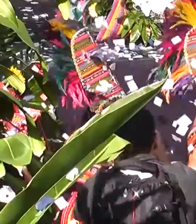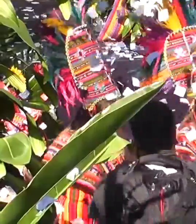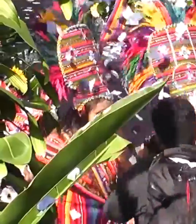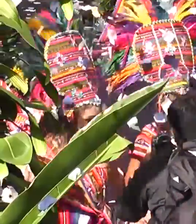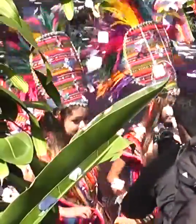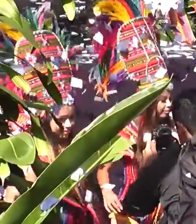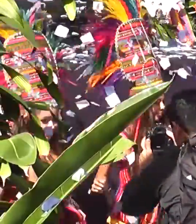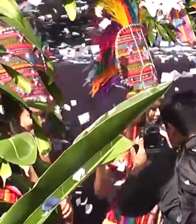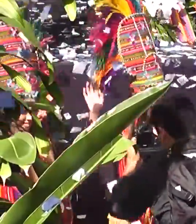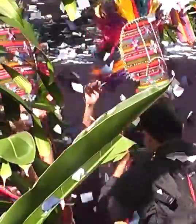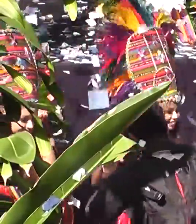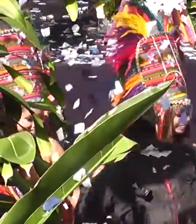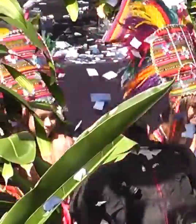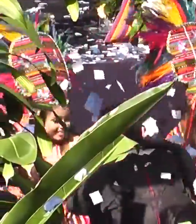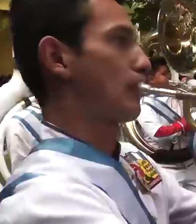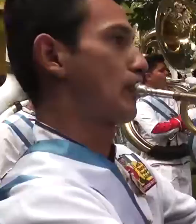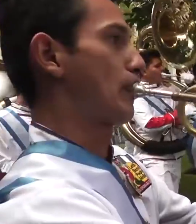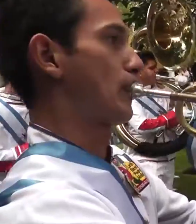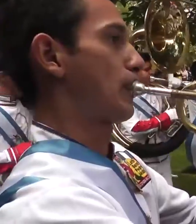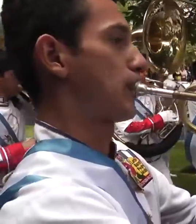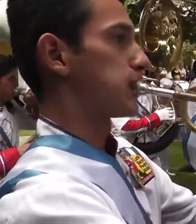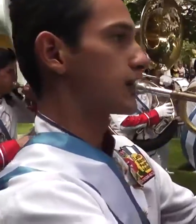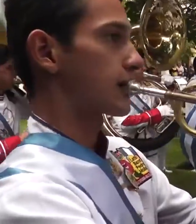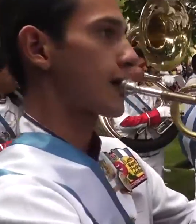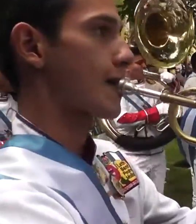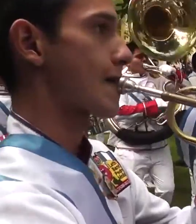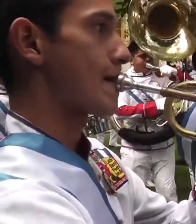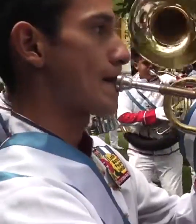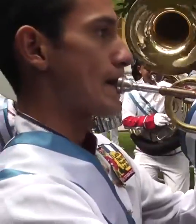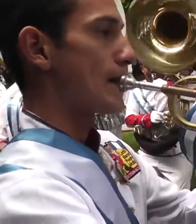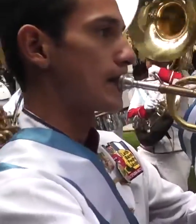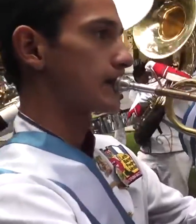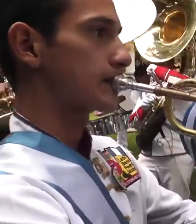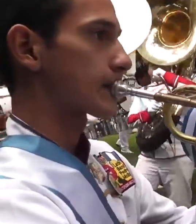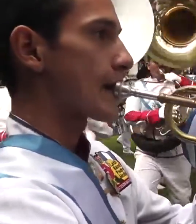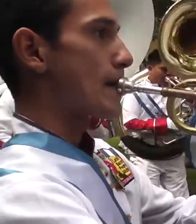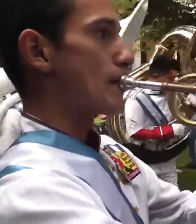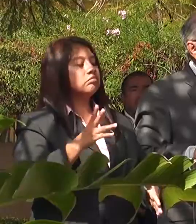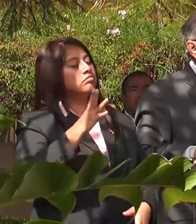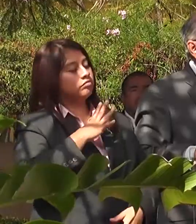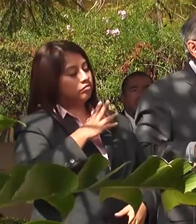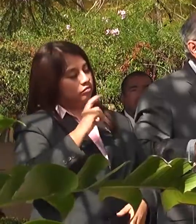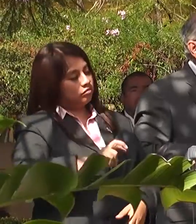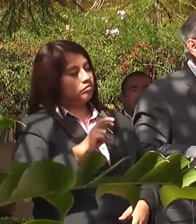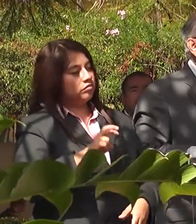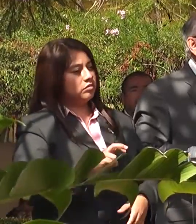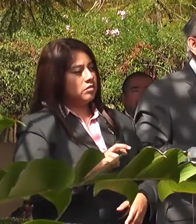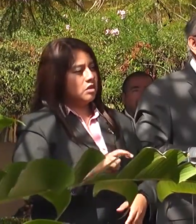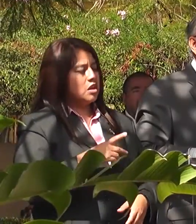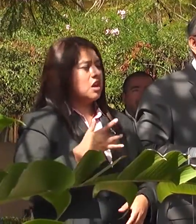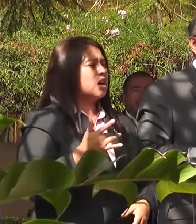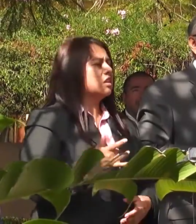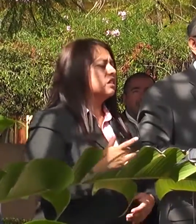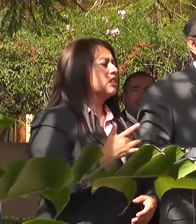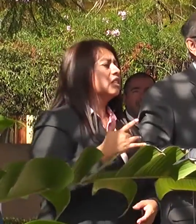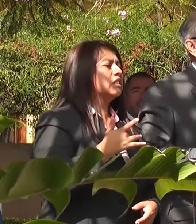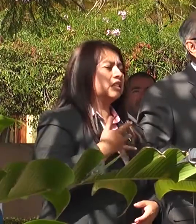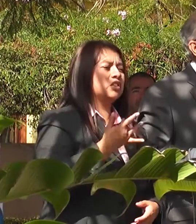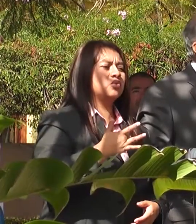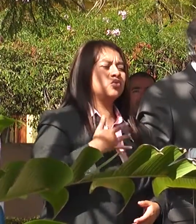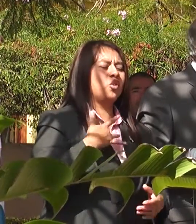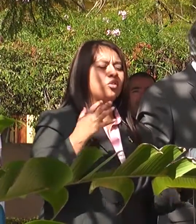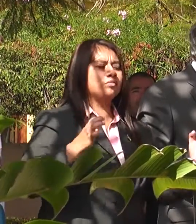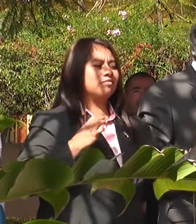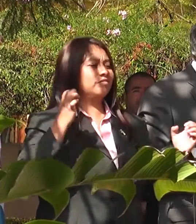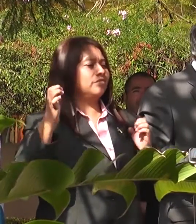99.437 en diversificado, informaron autoridades del Ministerio de Educación. Siento la emoción